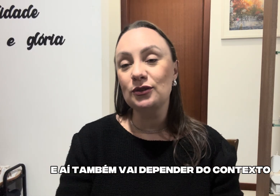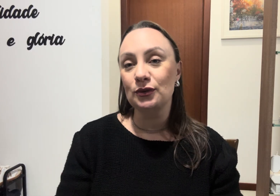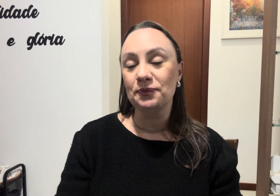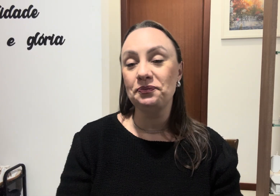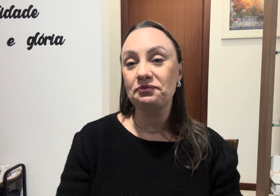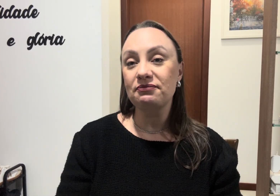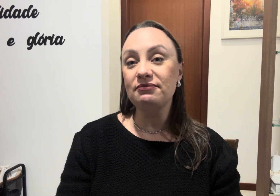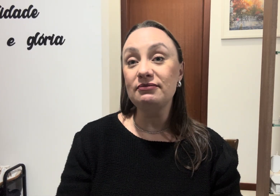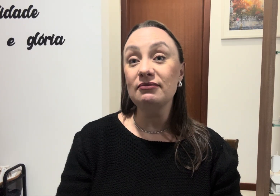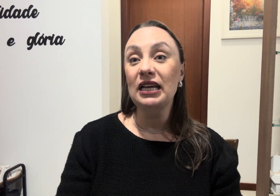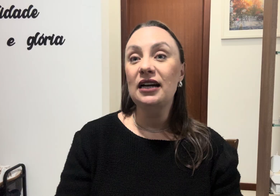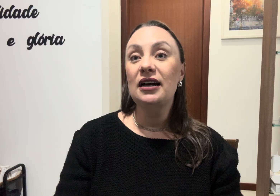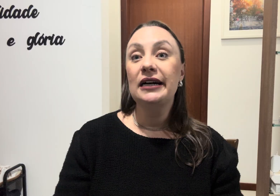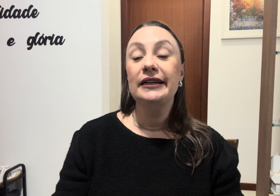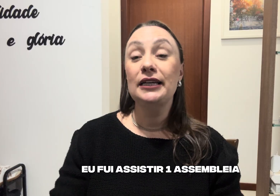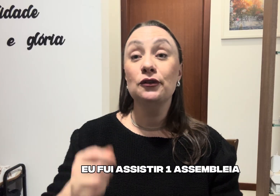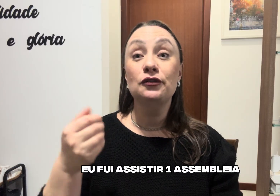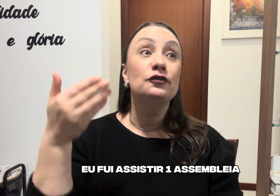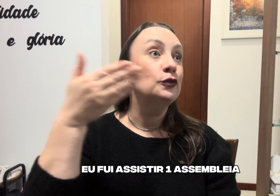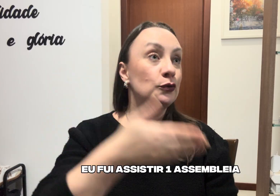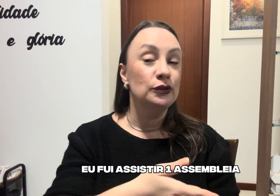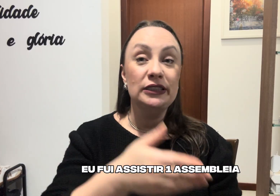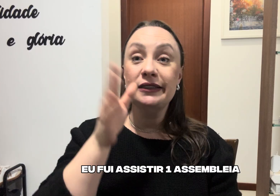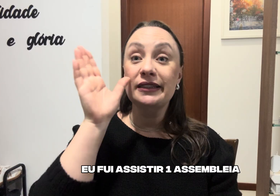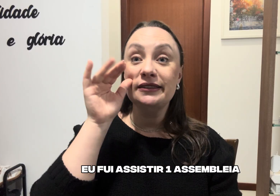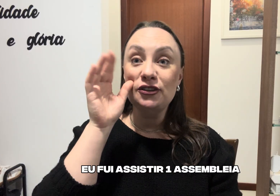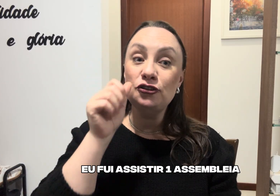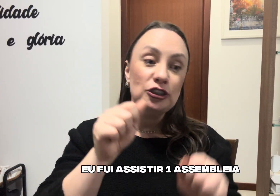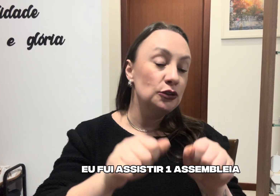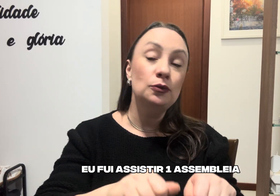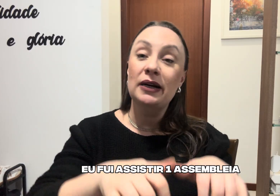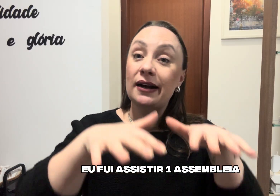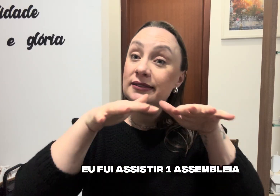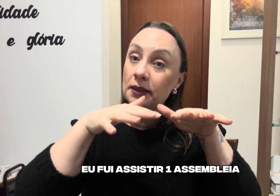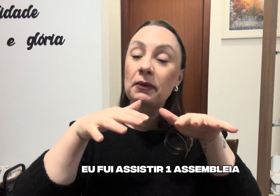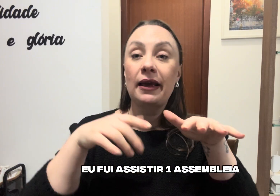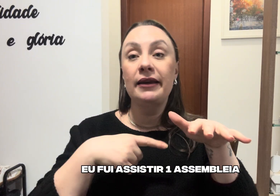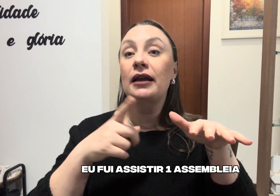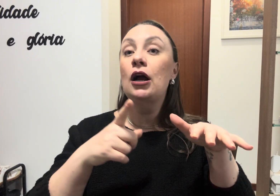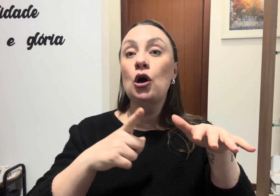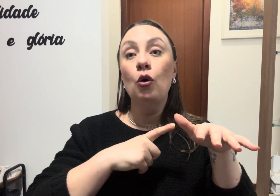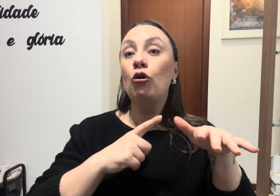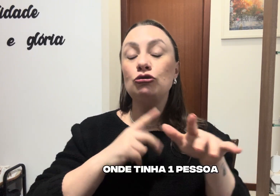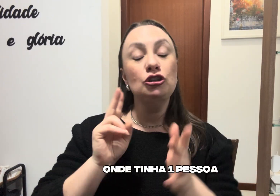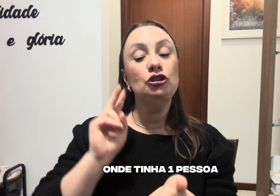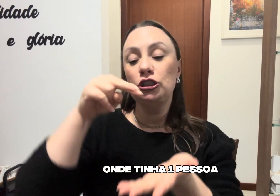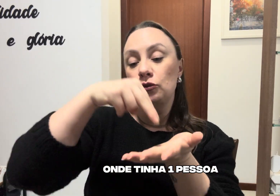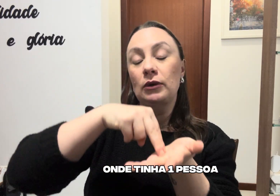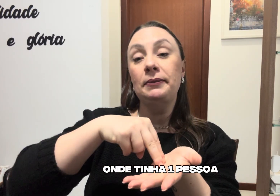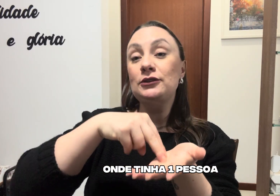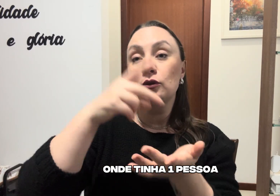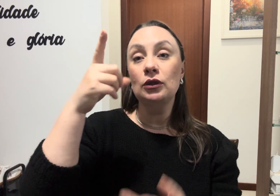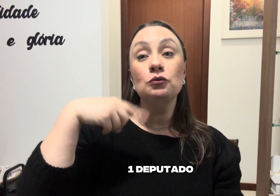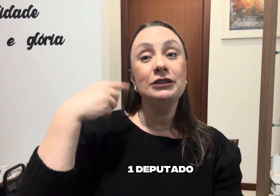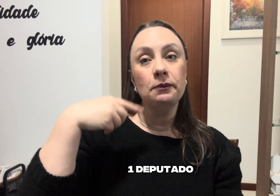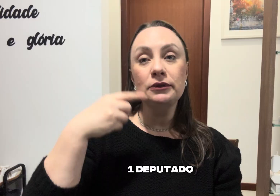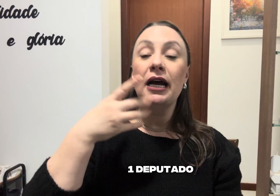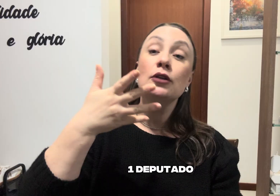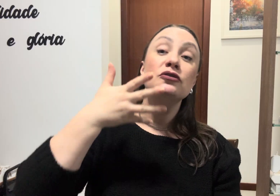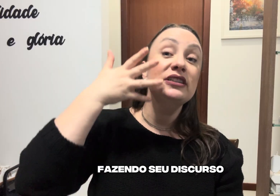contexto. Eu fui assistir uma assembleia onde tinha uma pessoa, um deputado,